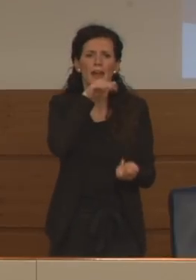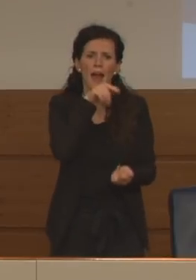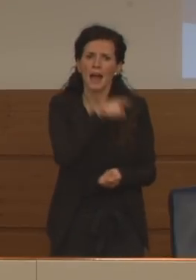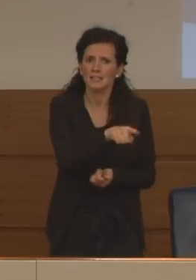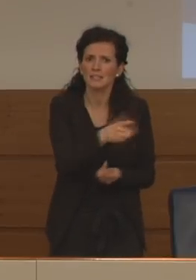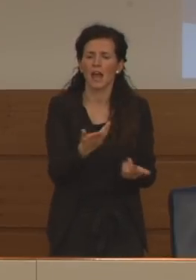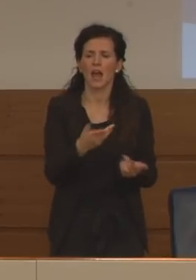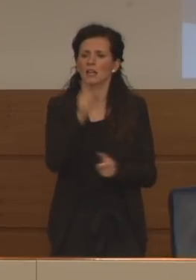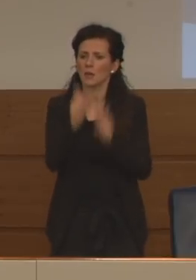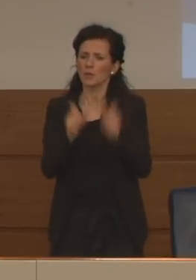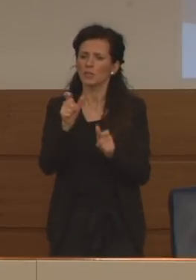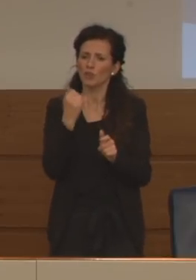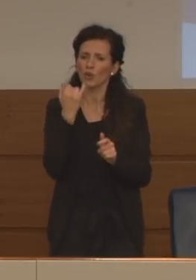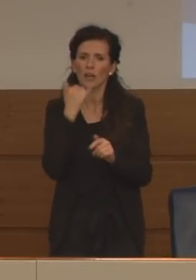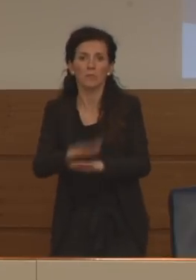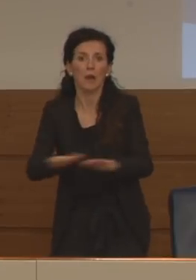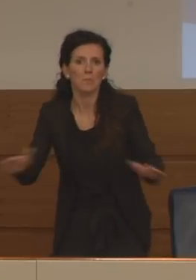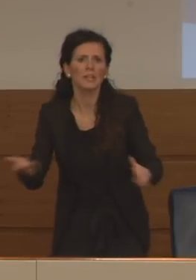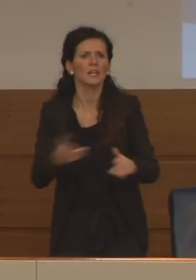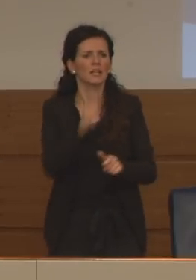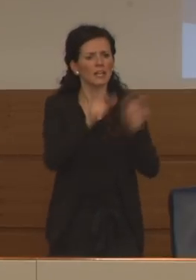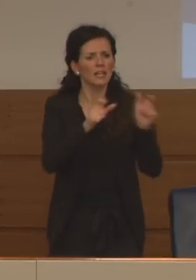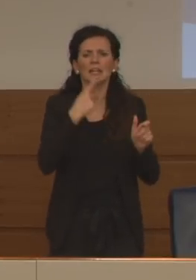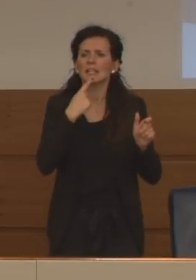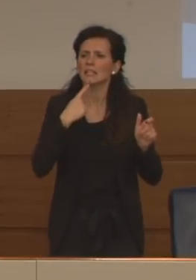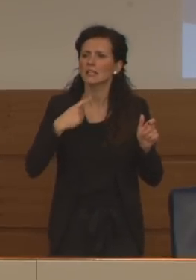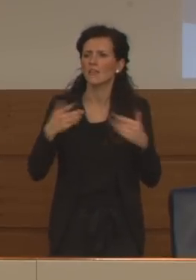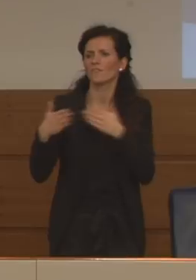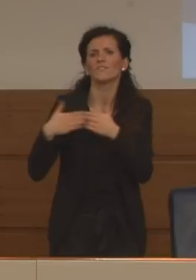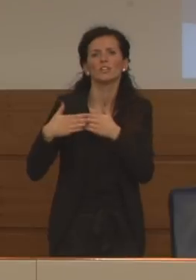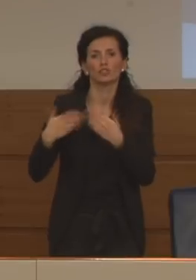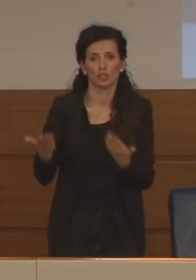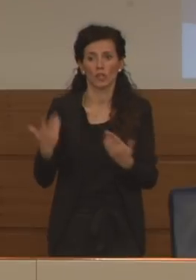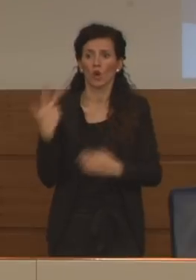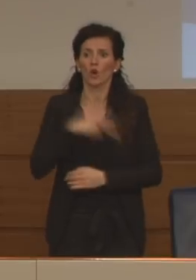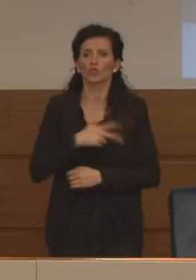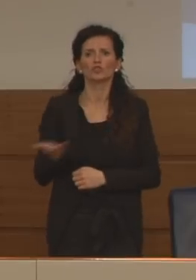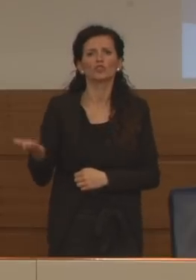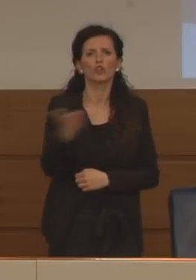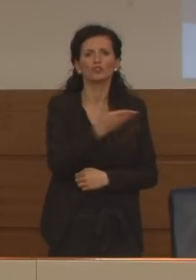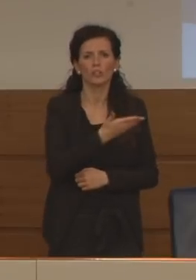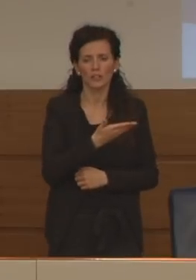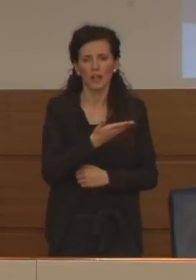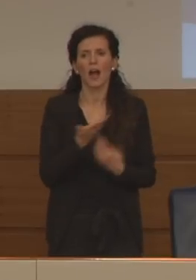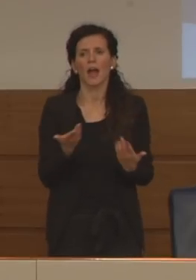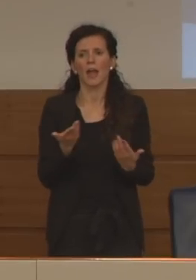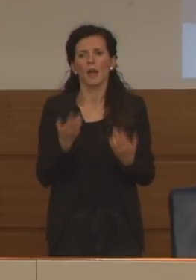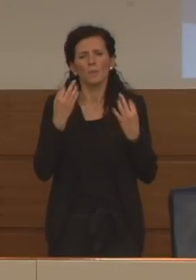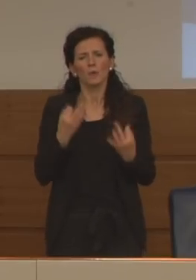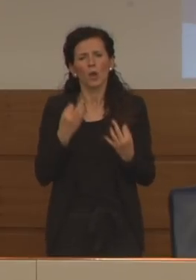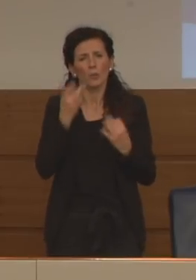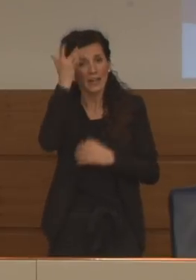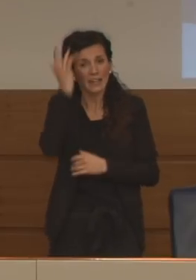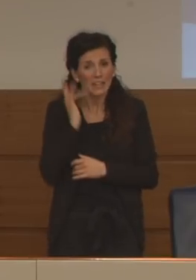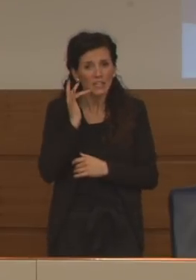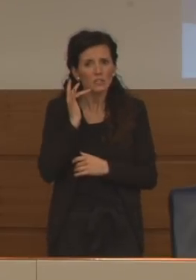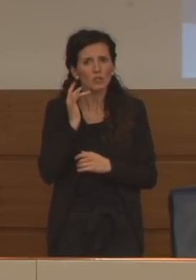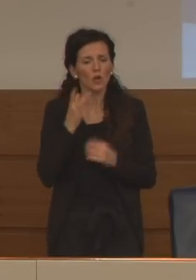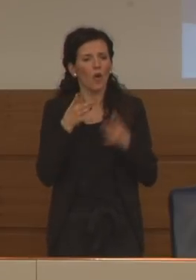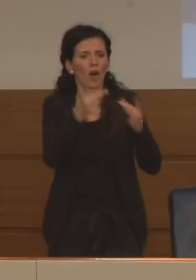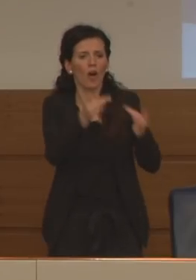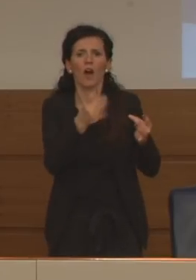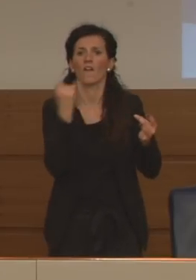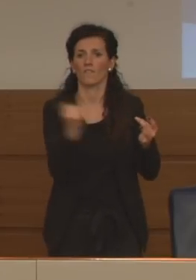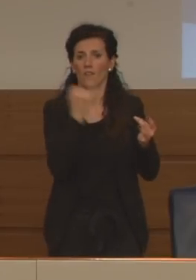più fragili e un problema della parte della società che più facilmente viene colpita da questa infezione e